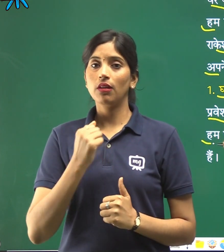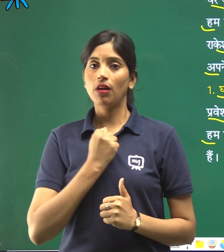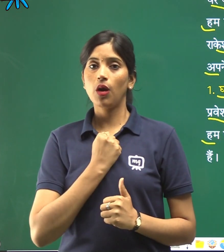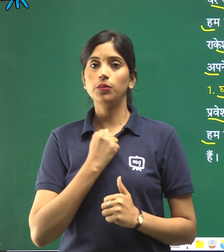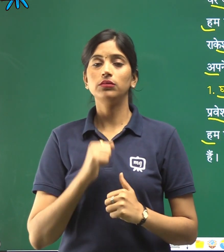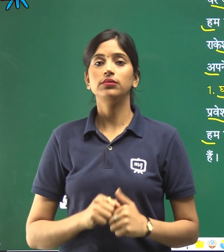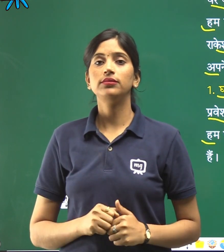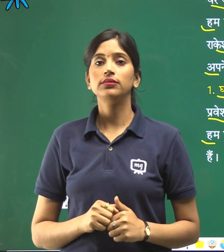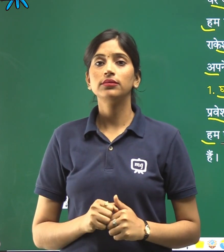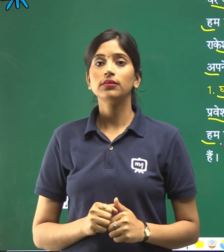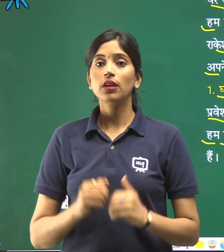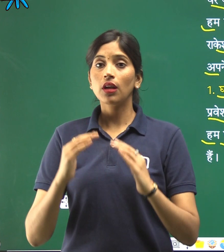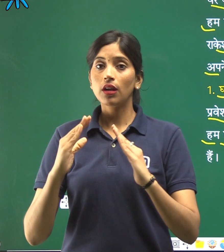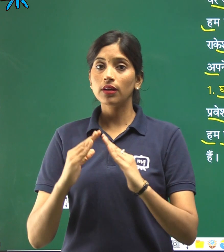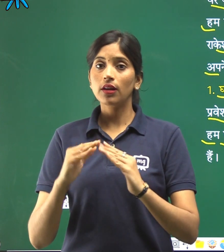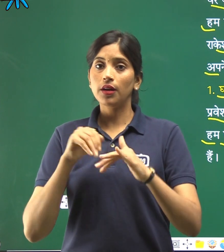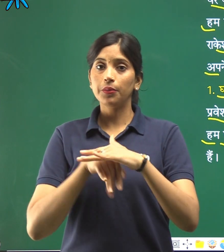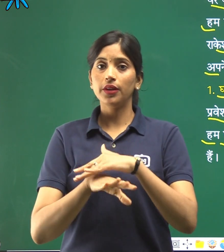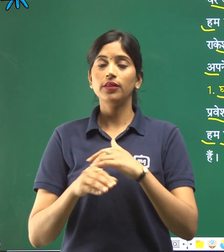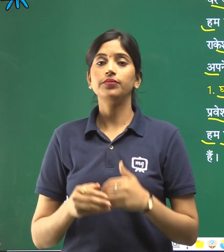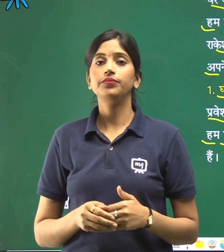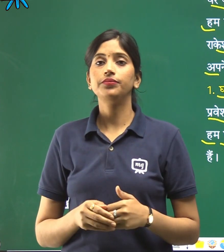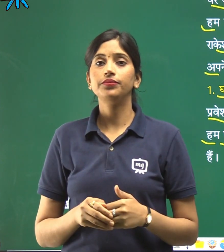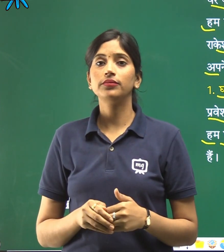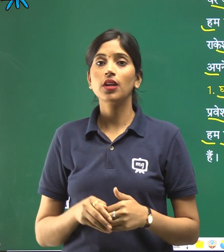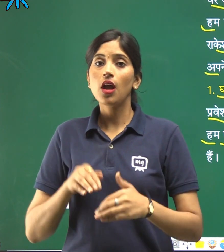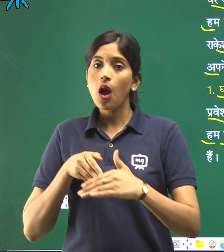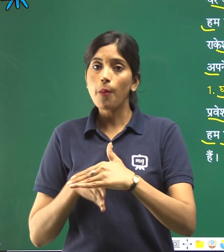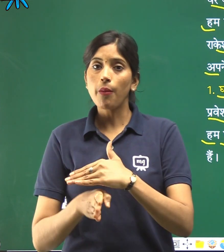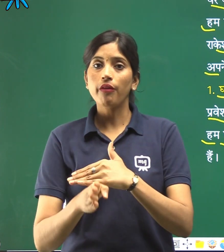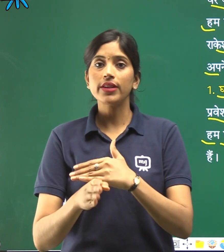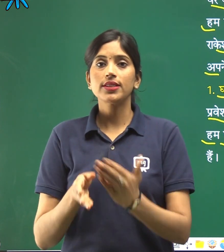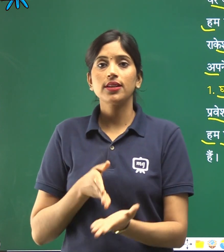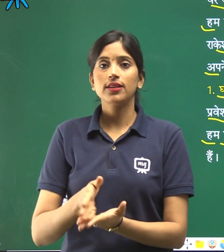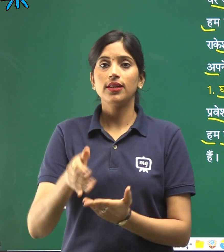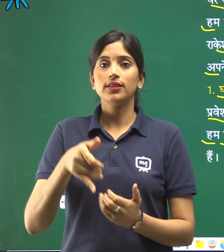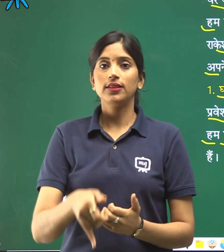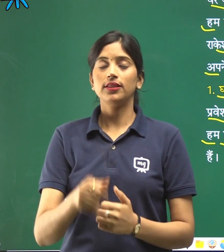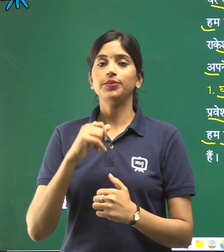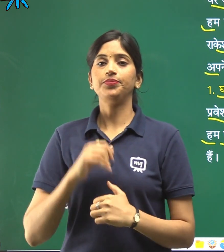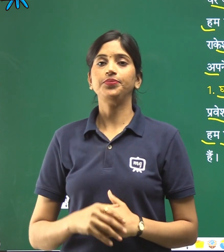हम घर में प्रवेश करते हैं।